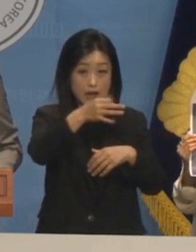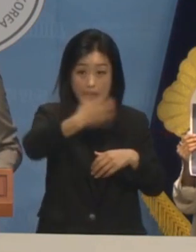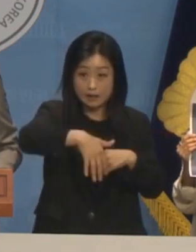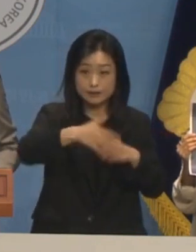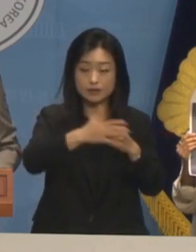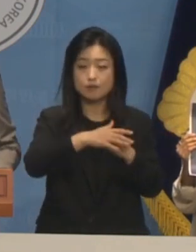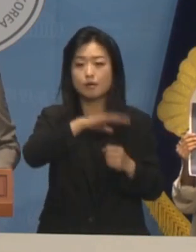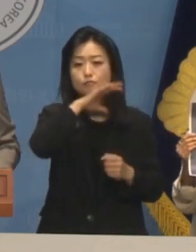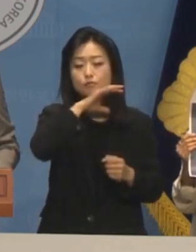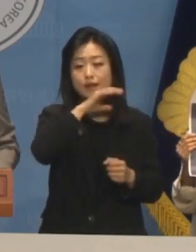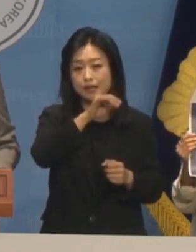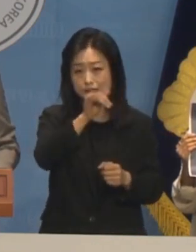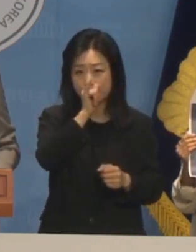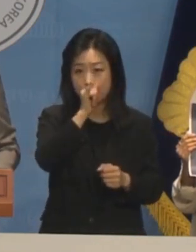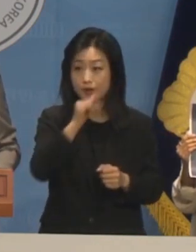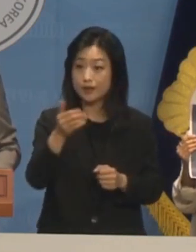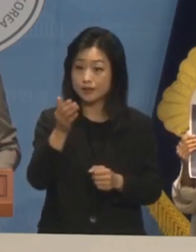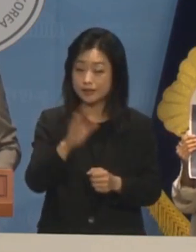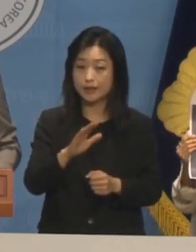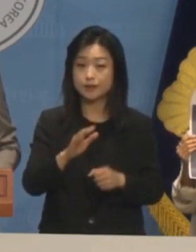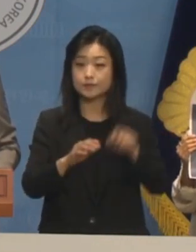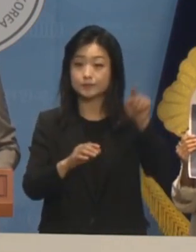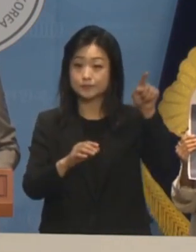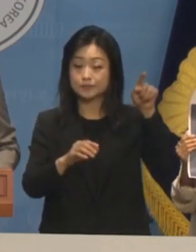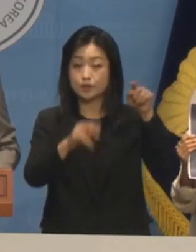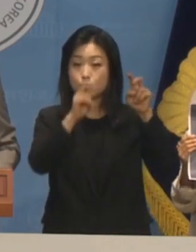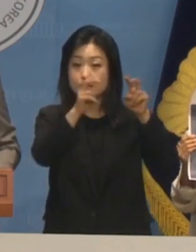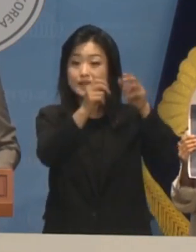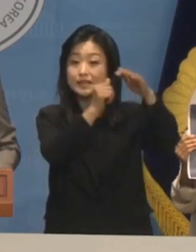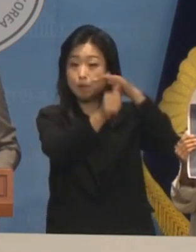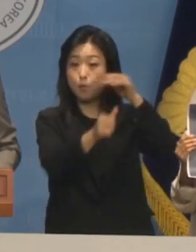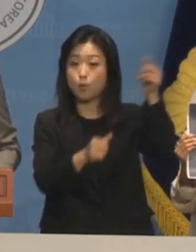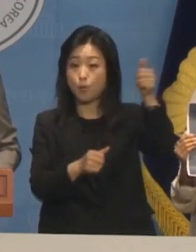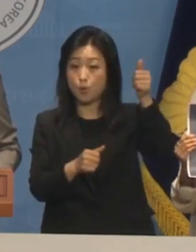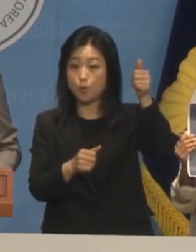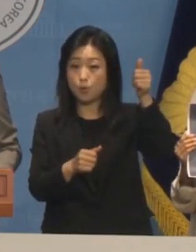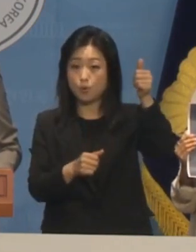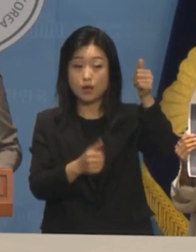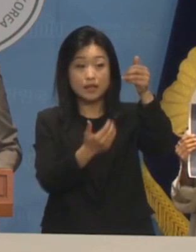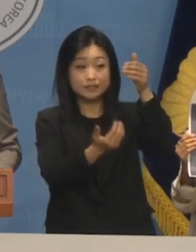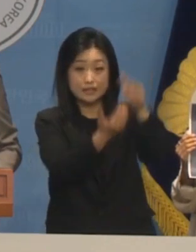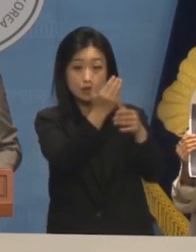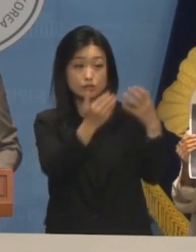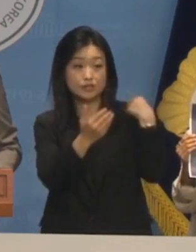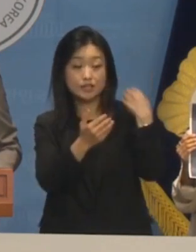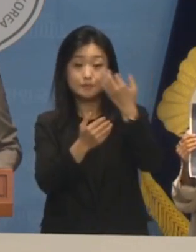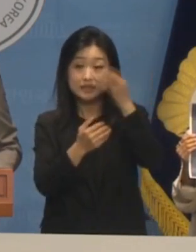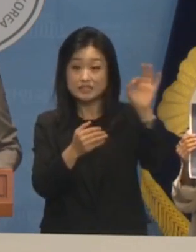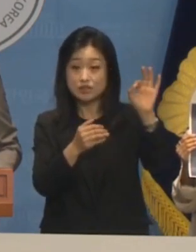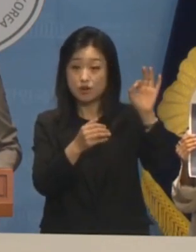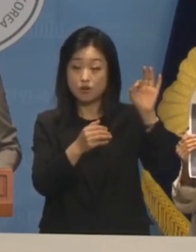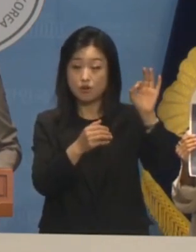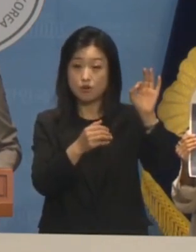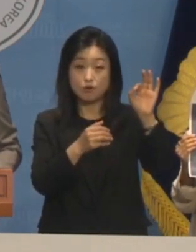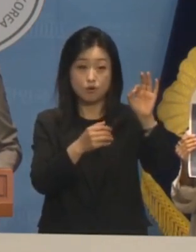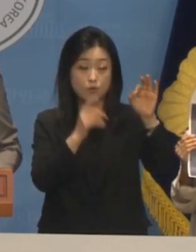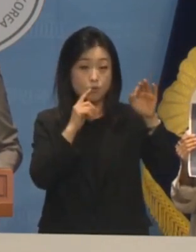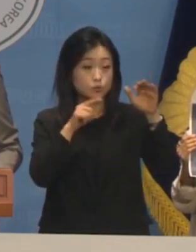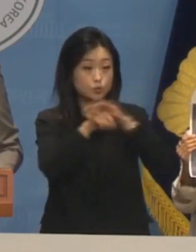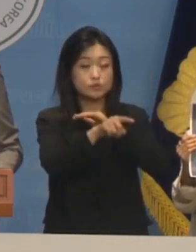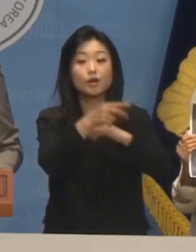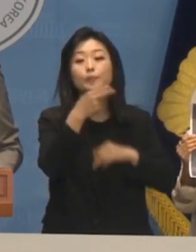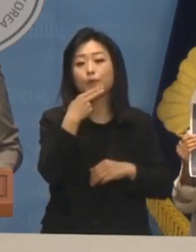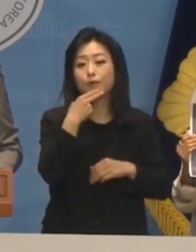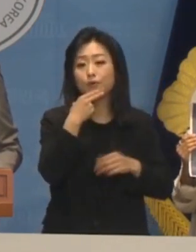있습니다. 그러나 구영배 큐텐그룹 대표는 이번 TMF 사태의 책임을 인정하고 개선하기 위한 조치를